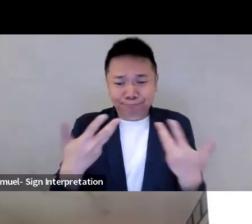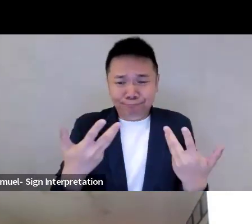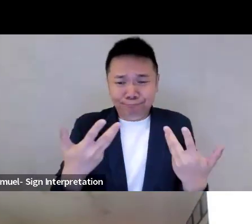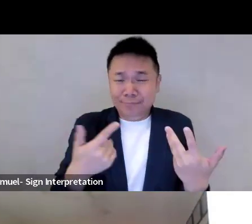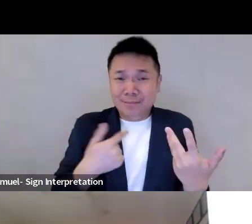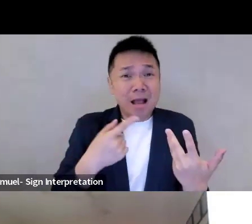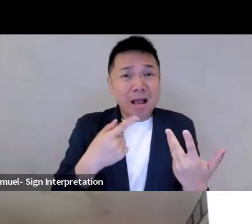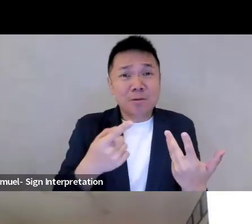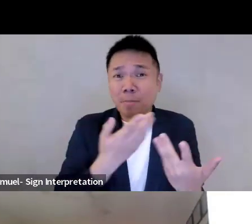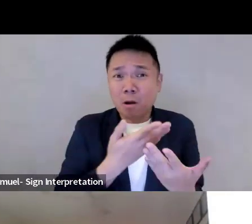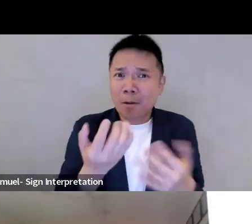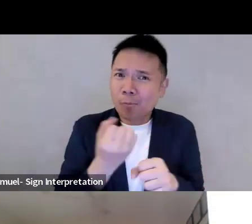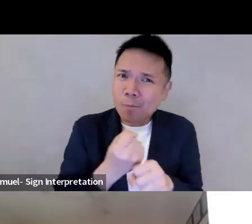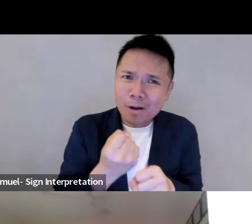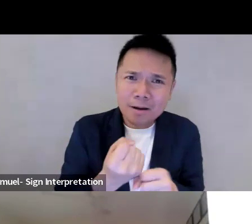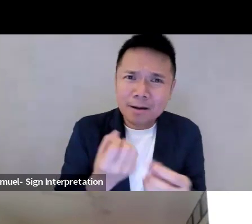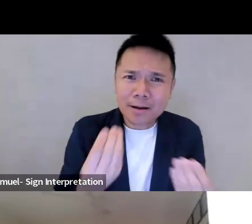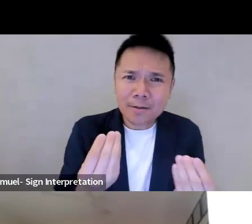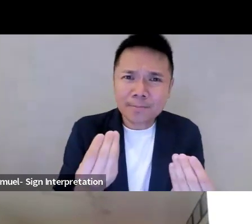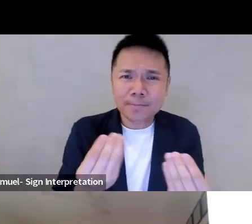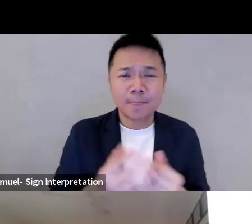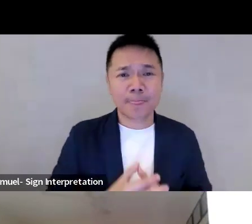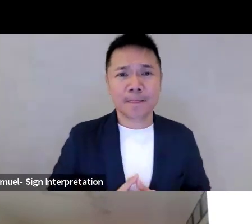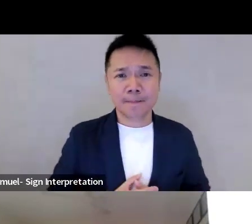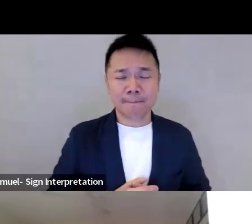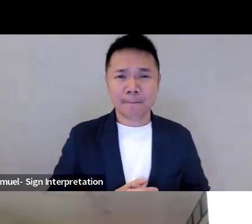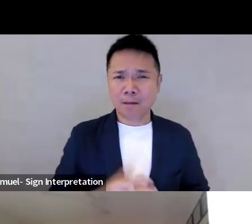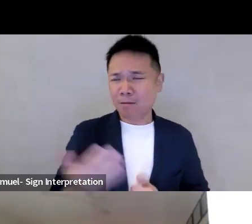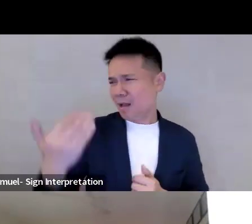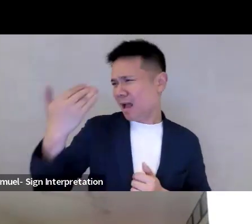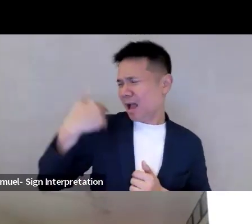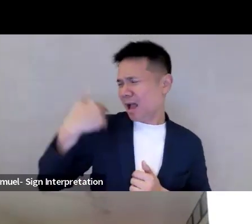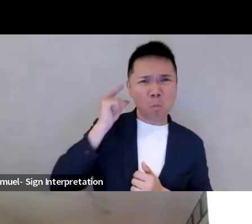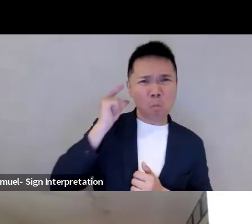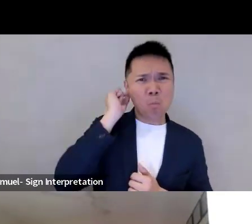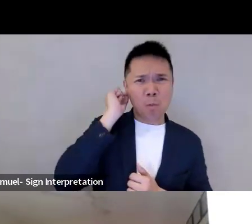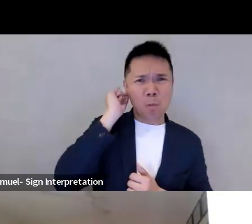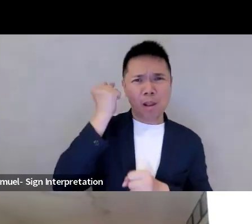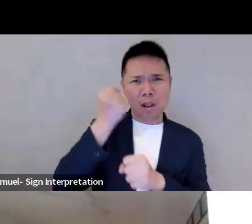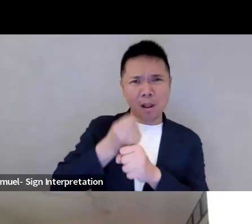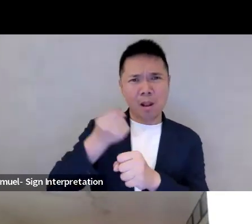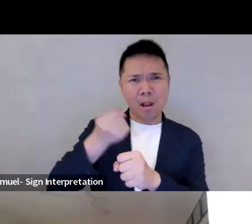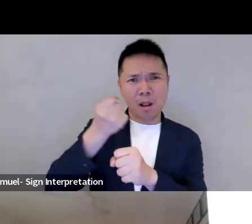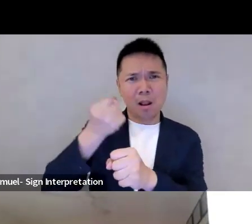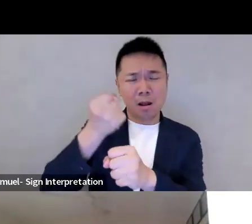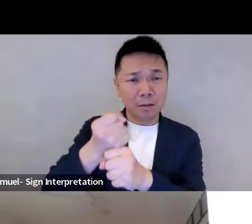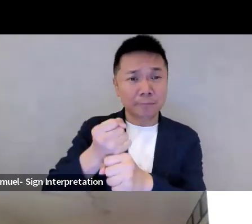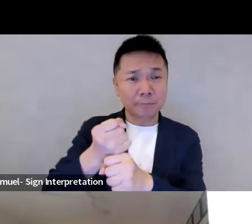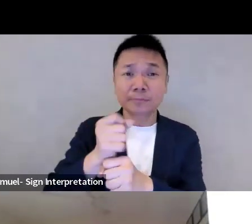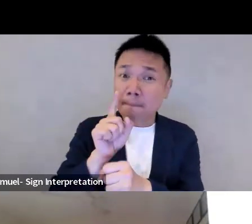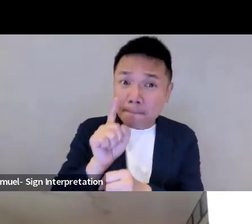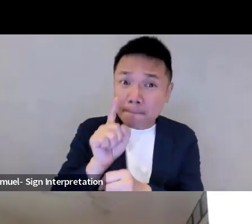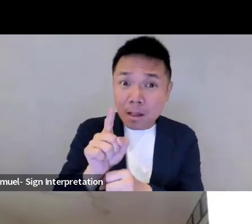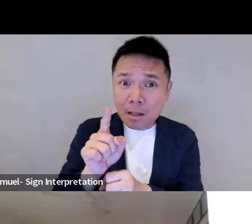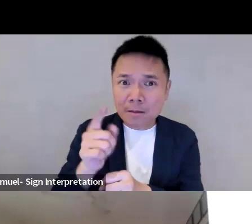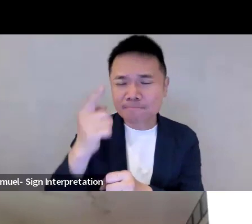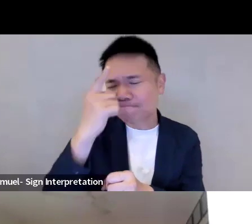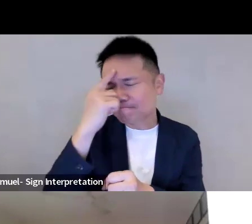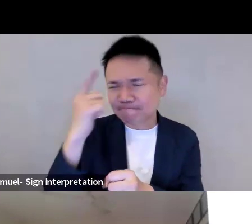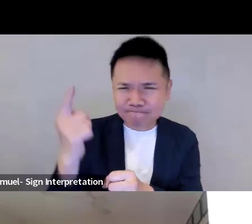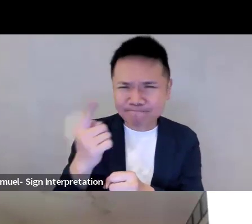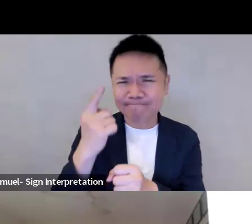在那个时候，我如何要来去看待我自己？